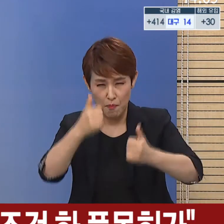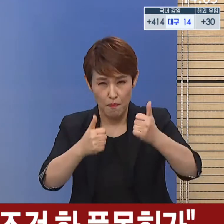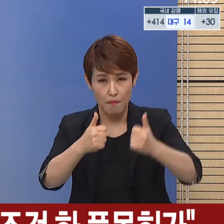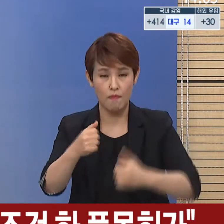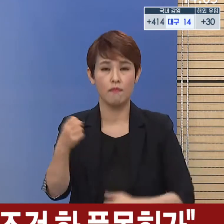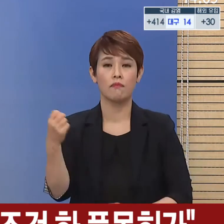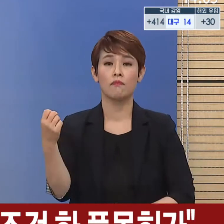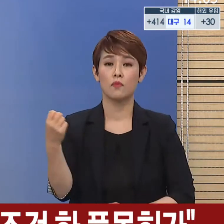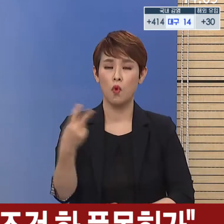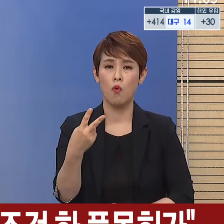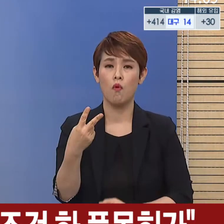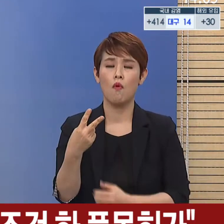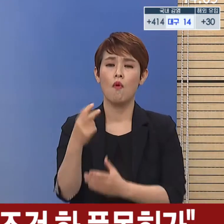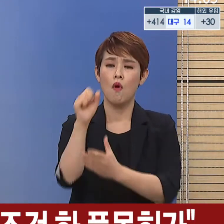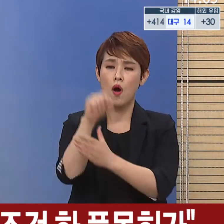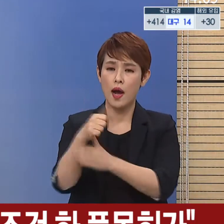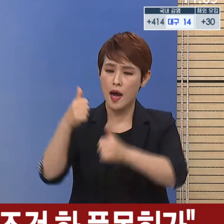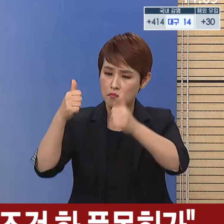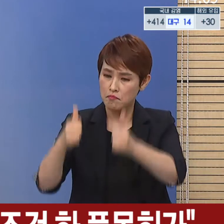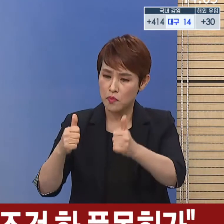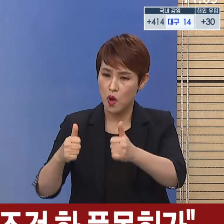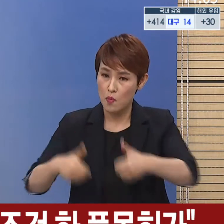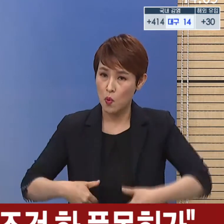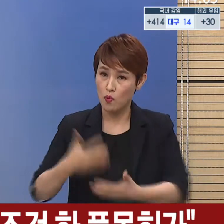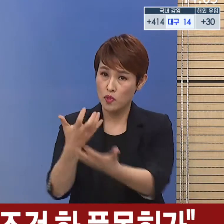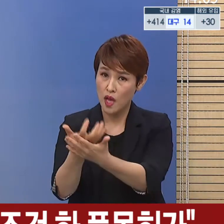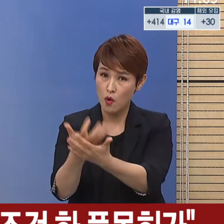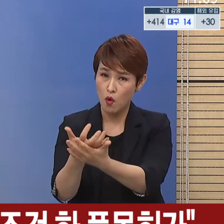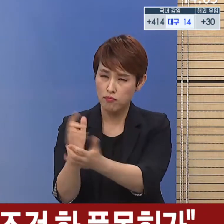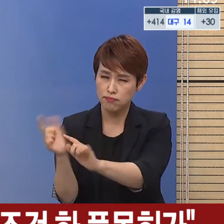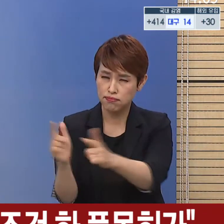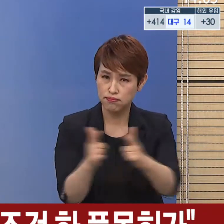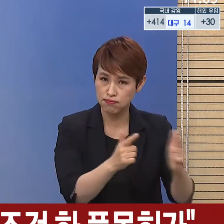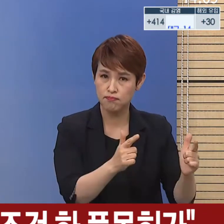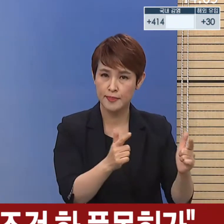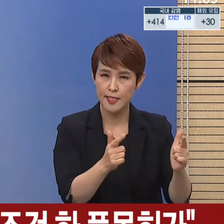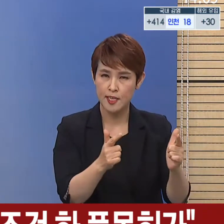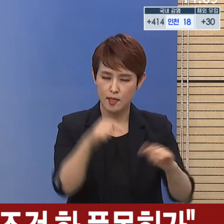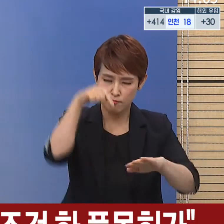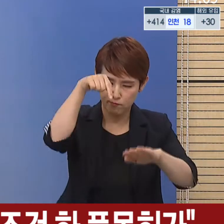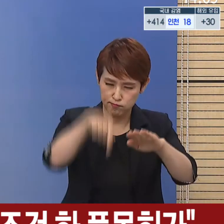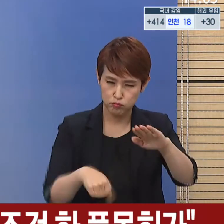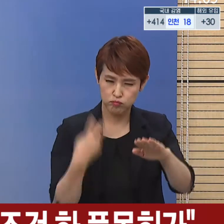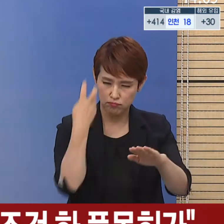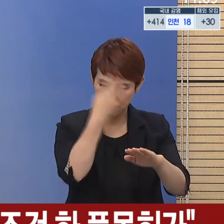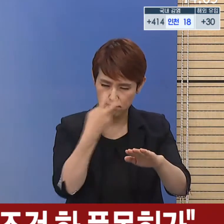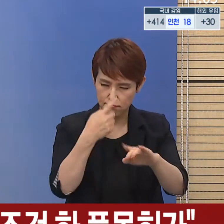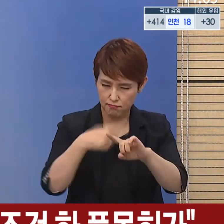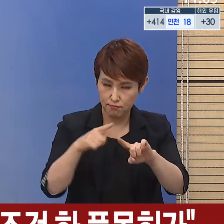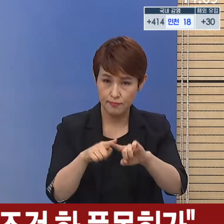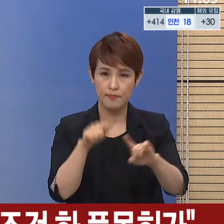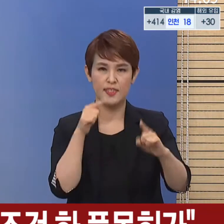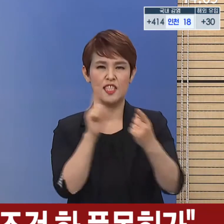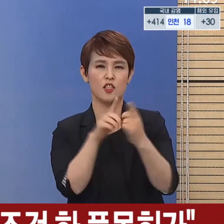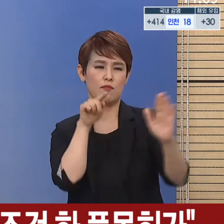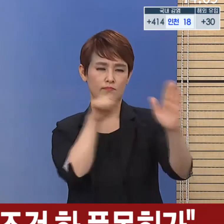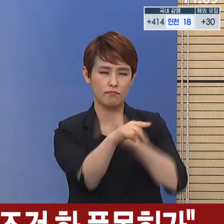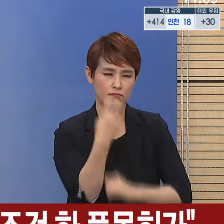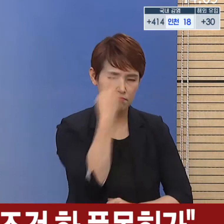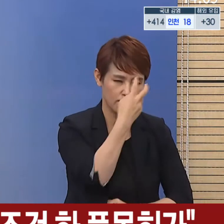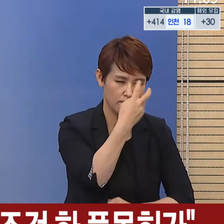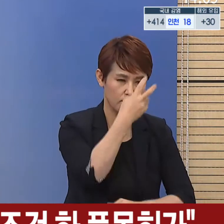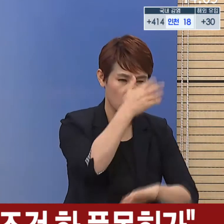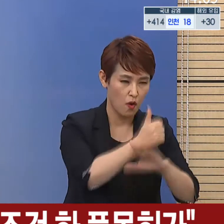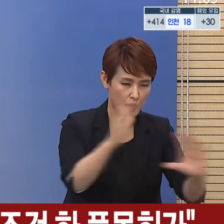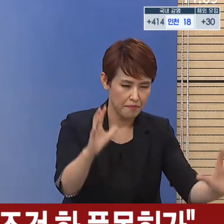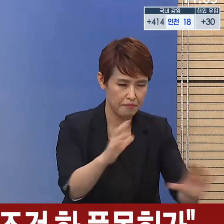비롯하여 허가 심사에 필요한 자료에 대해 심층적인 심사와 현장조사 결과 등을